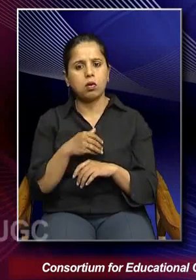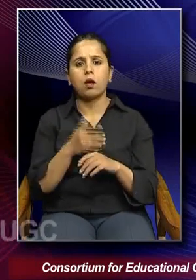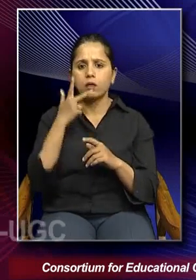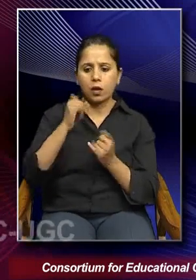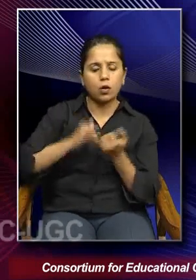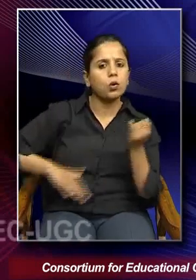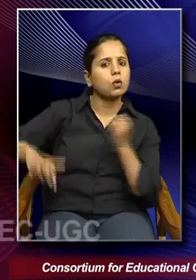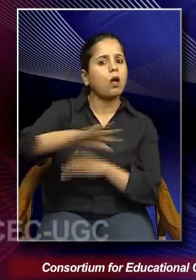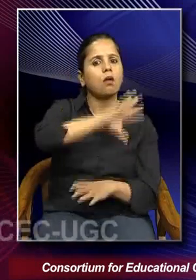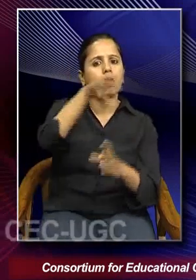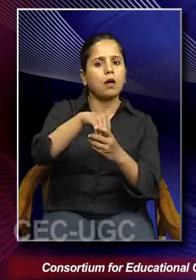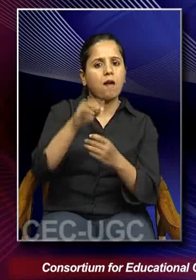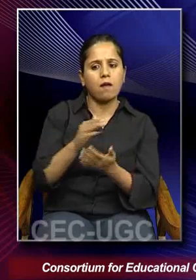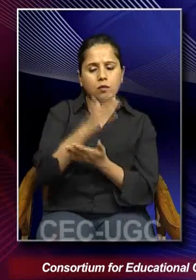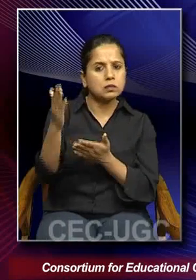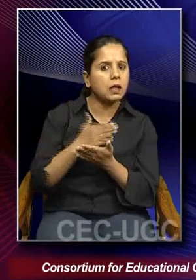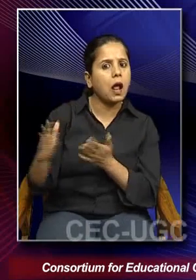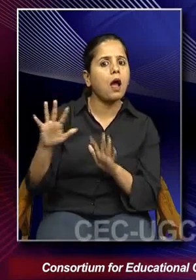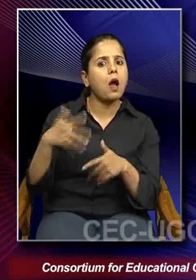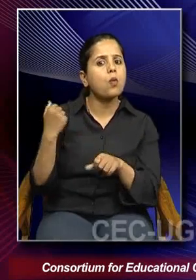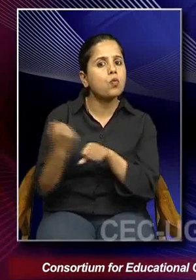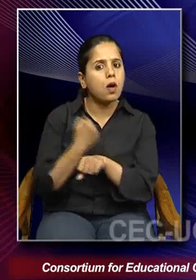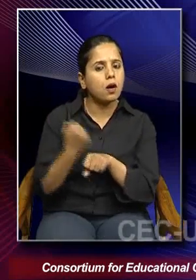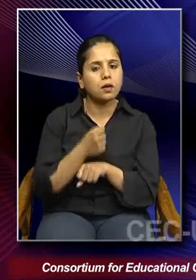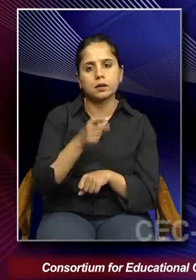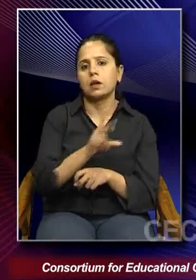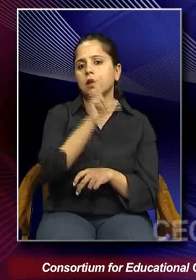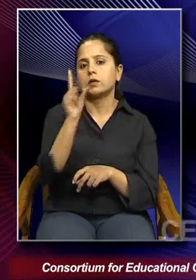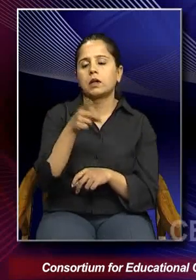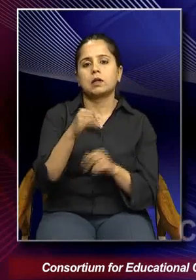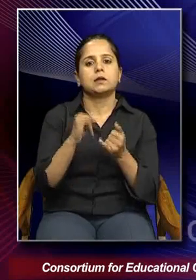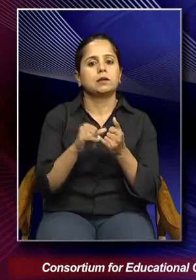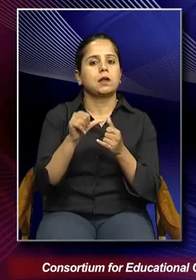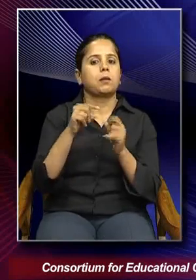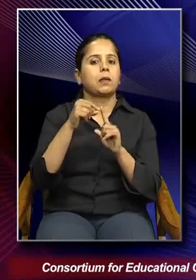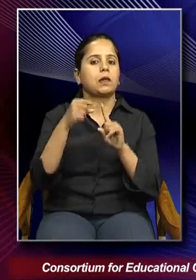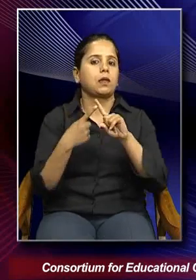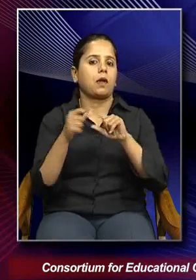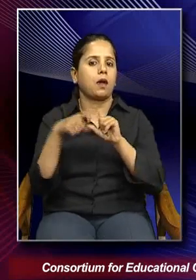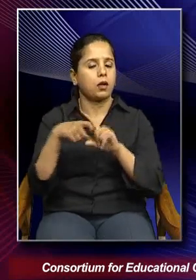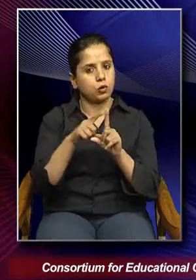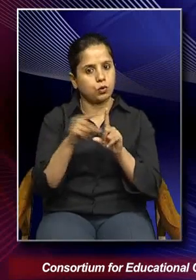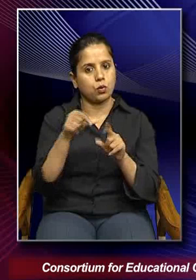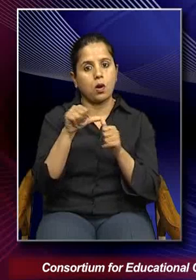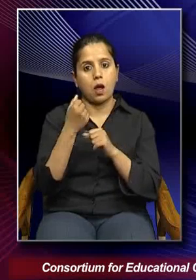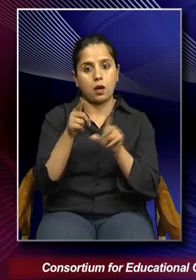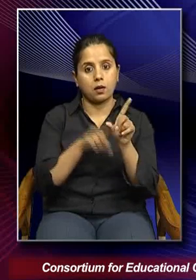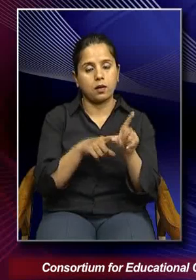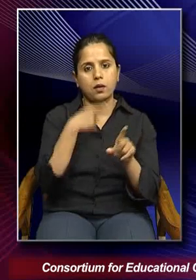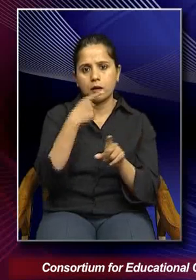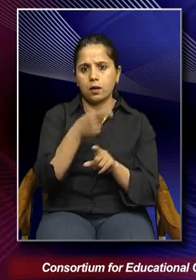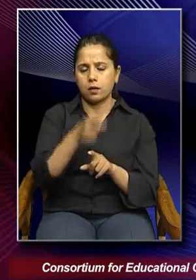उसको दूर करने का कार्य इस दूसरा सप्तक ने किया अज्ञेय उसकी